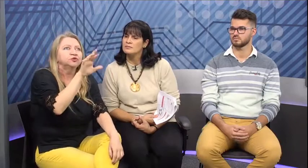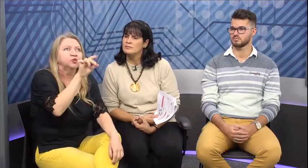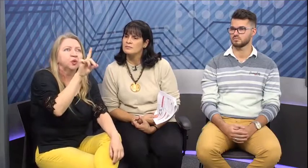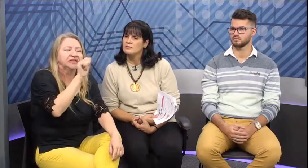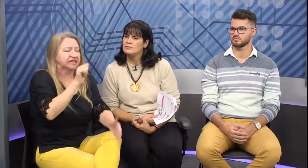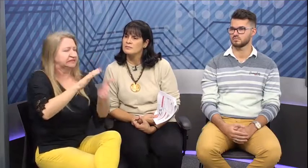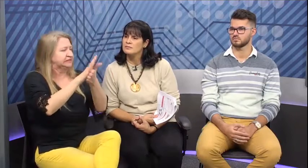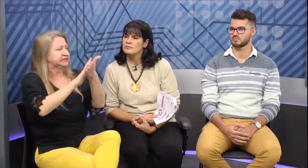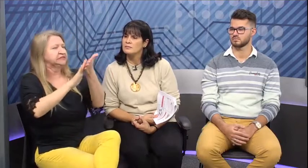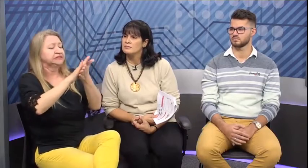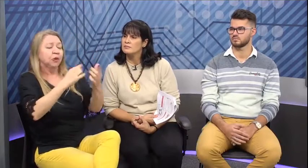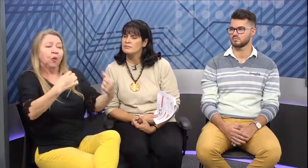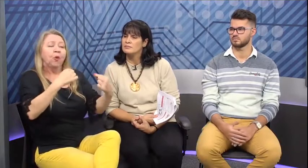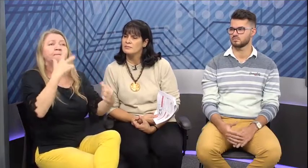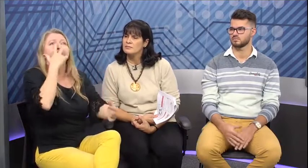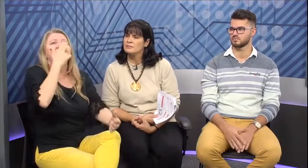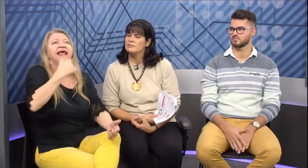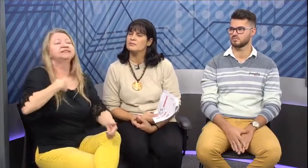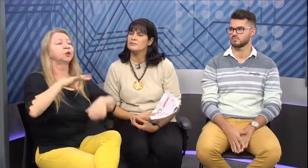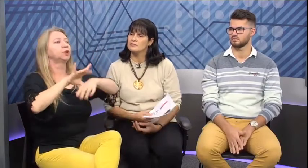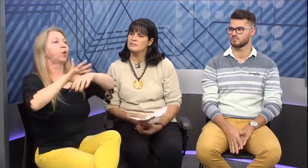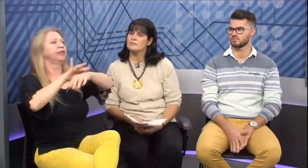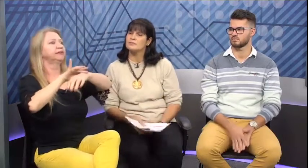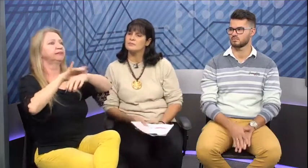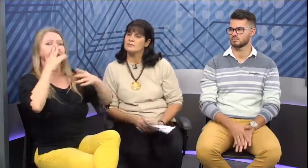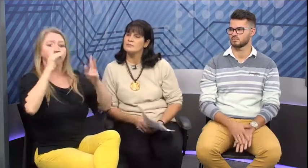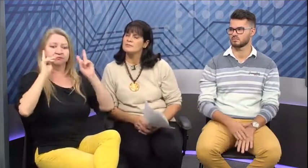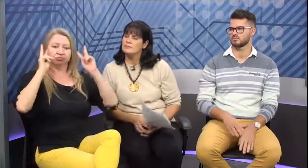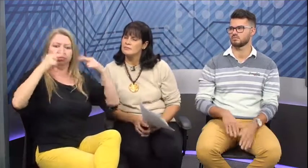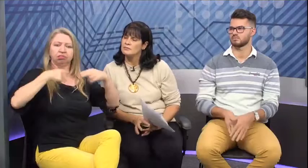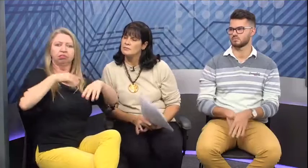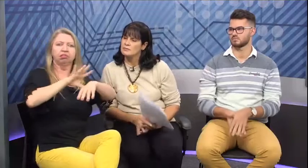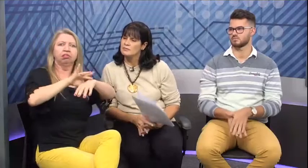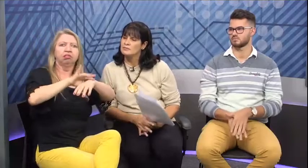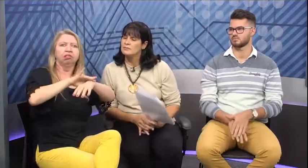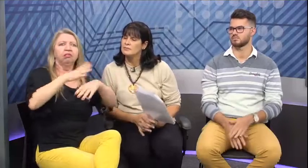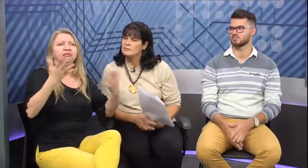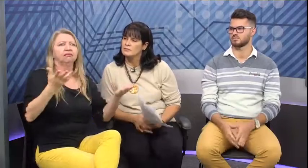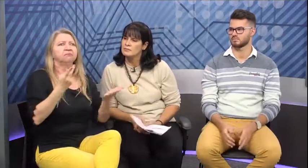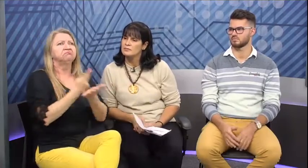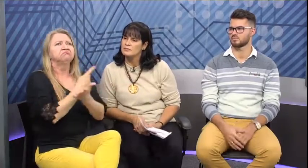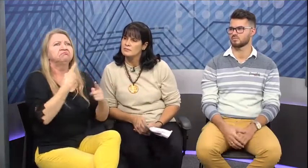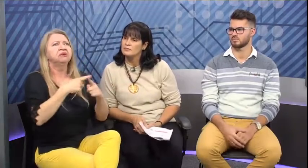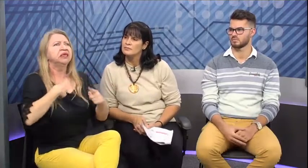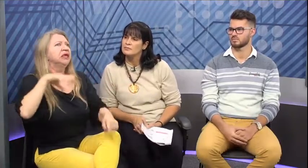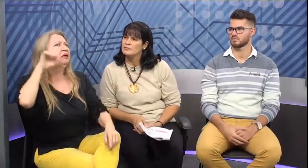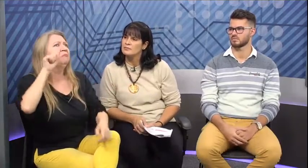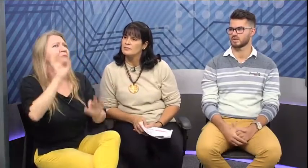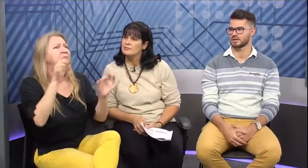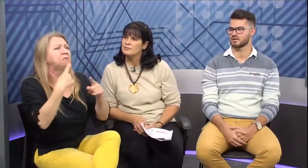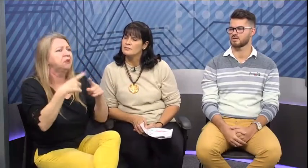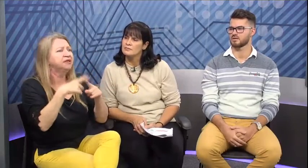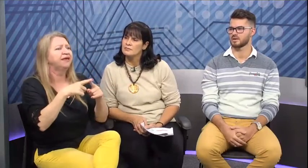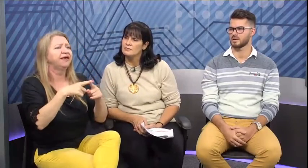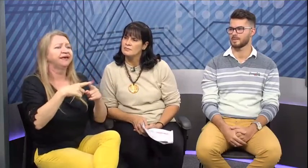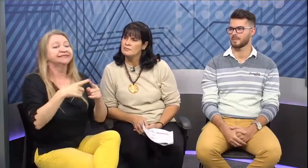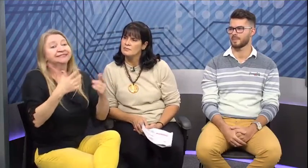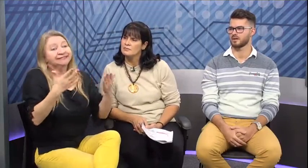ou que eu era surda, eu fiquei surda, mas parecia que eu estava doente e algo diferente estava